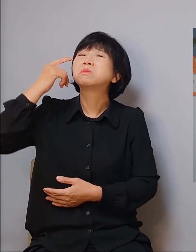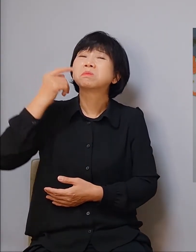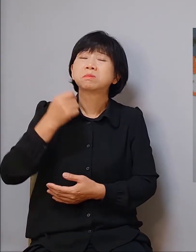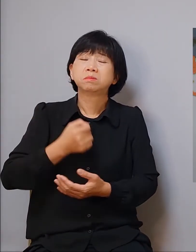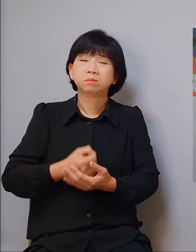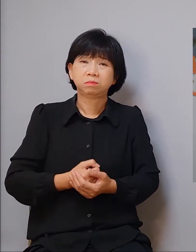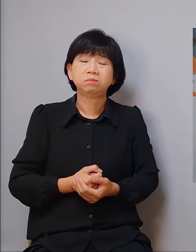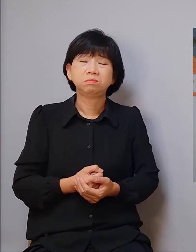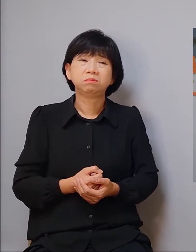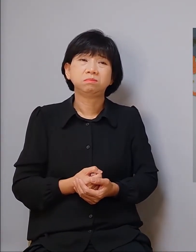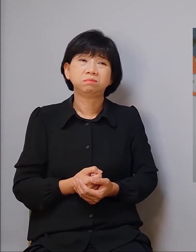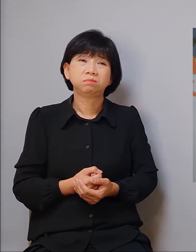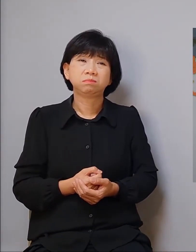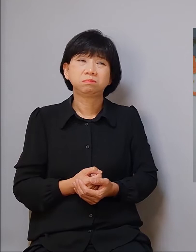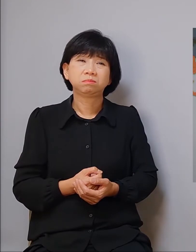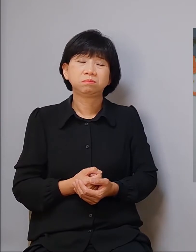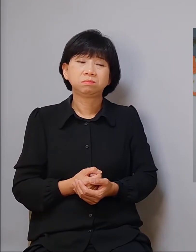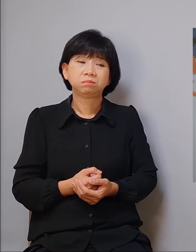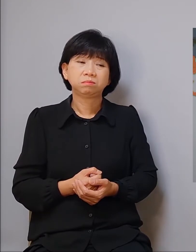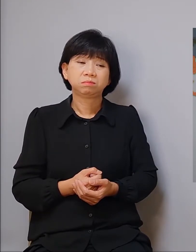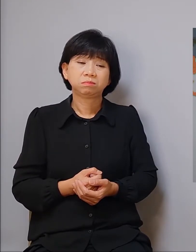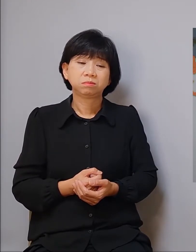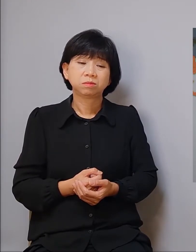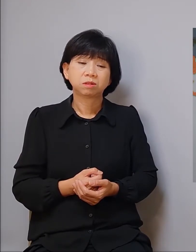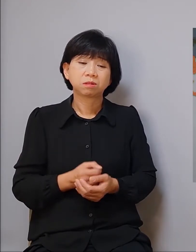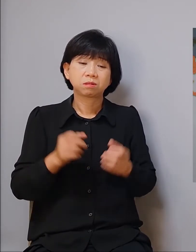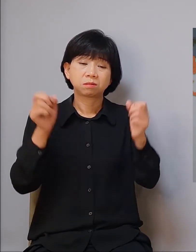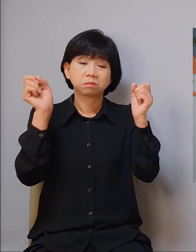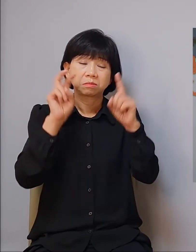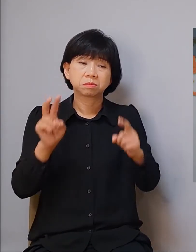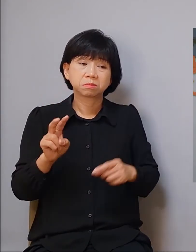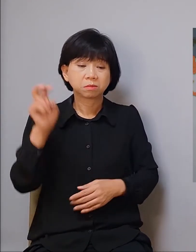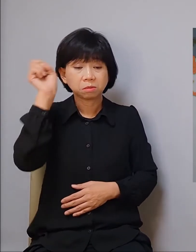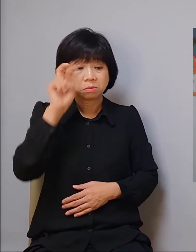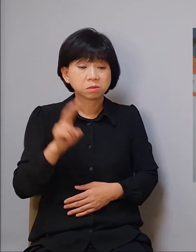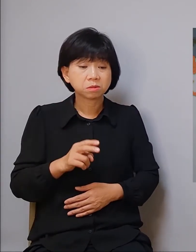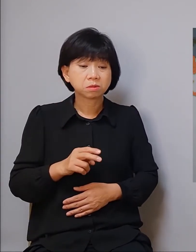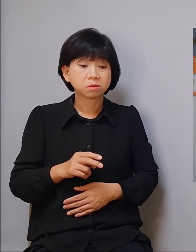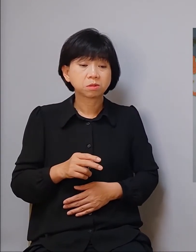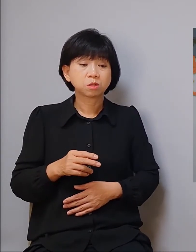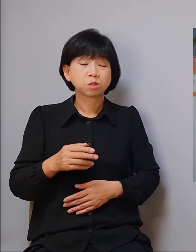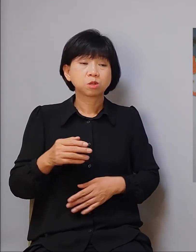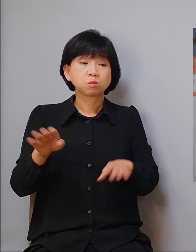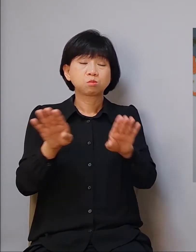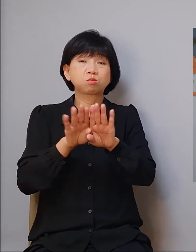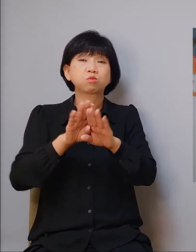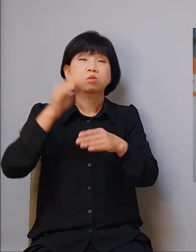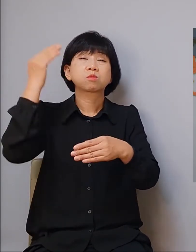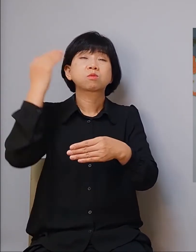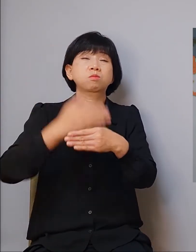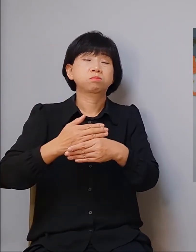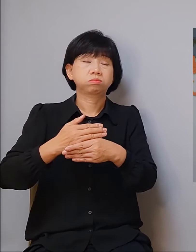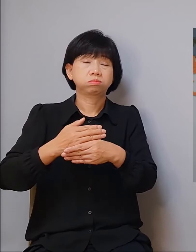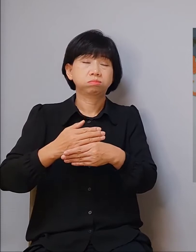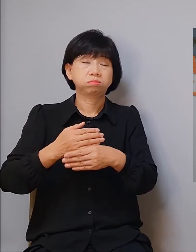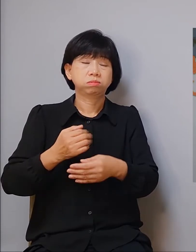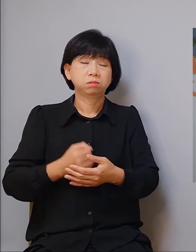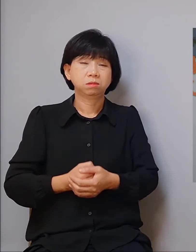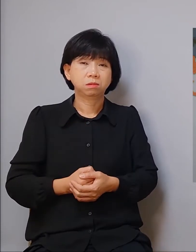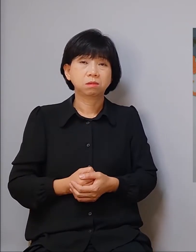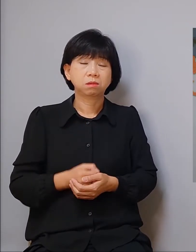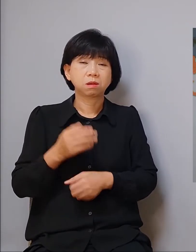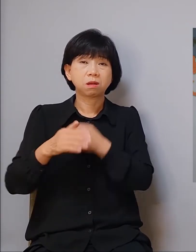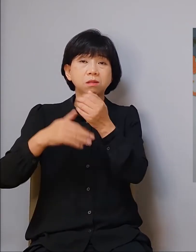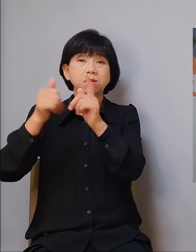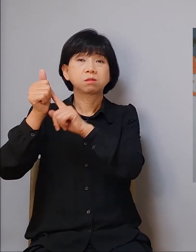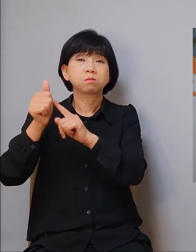도대체 무슨 일일까요? 어느 날 문이 쾅 하고 닫혀버렸습니다. 하나님은 우리의 기도를 듣지 않으시는